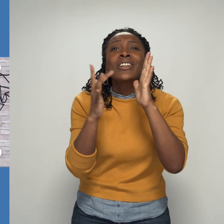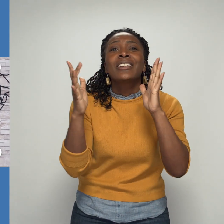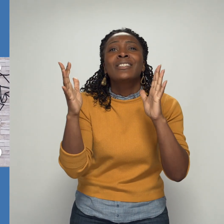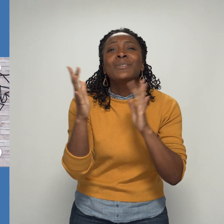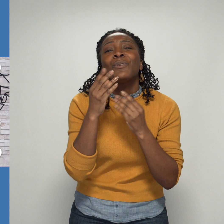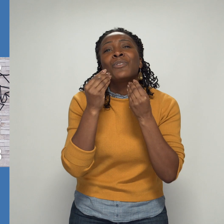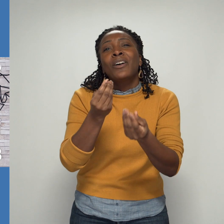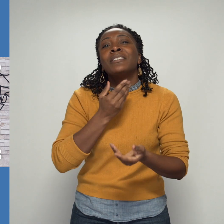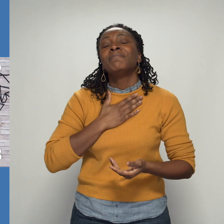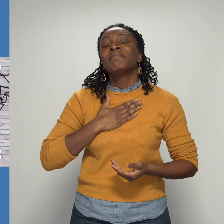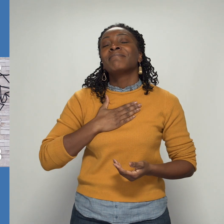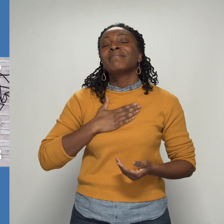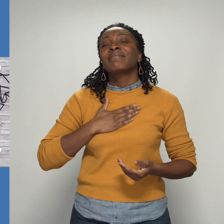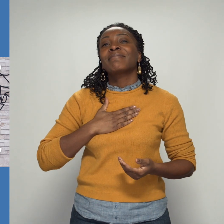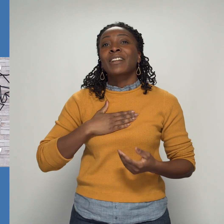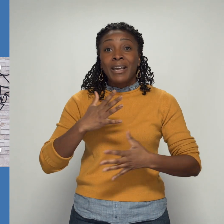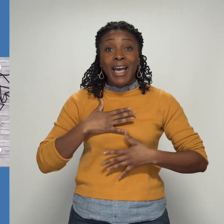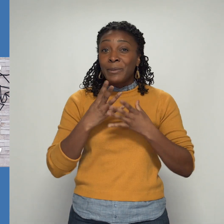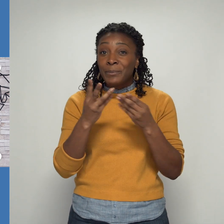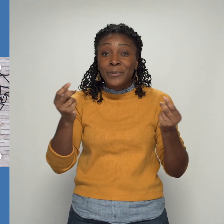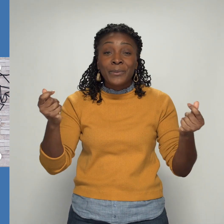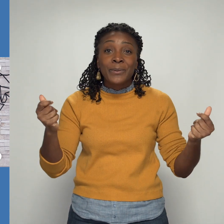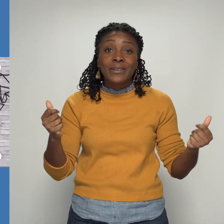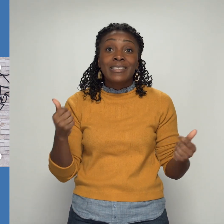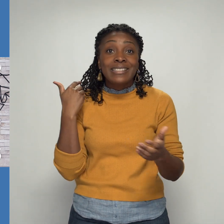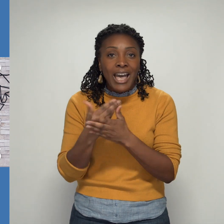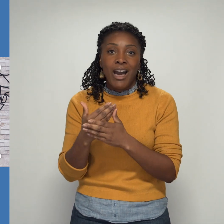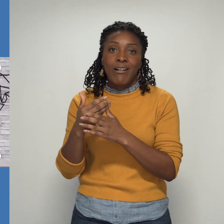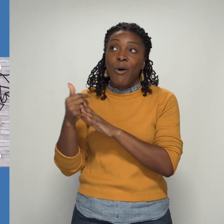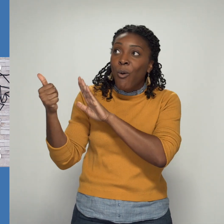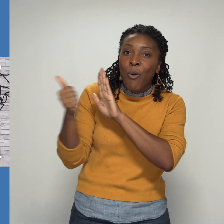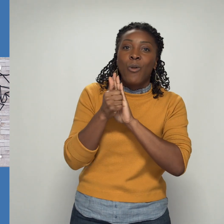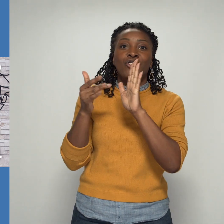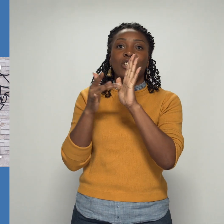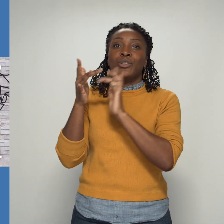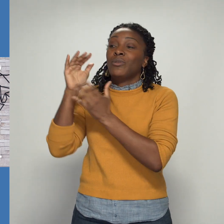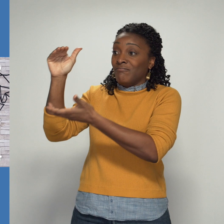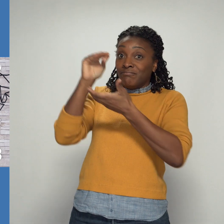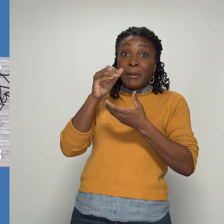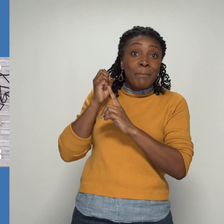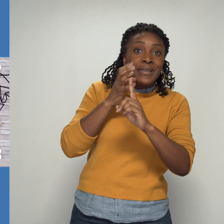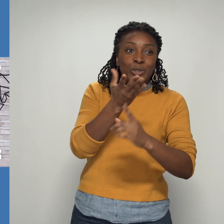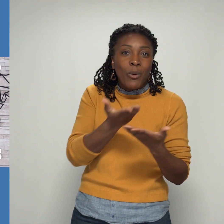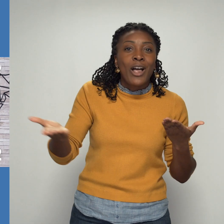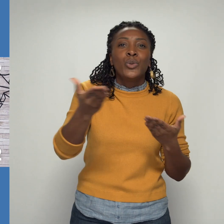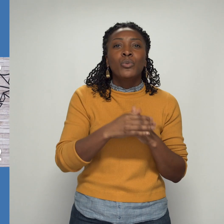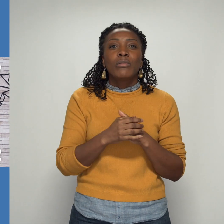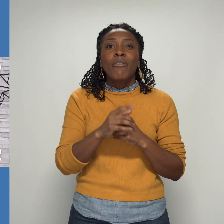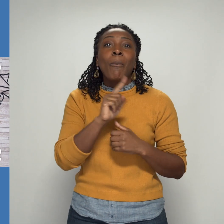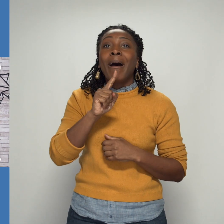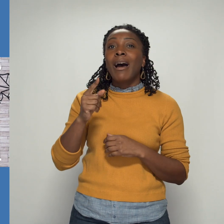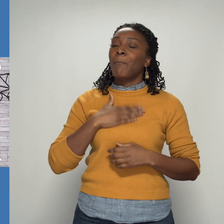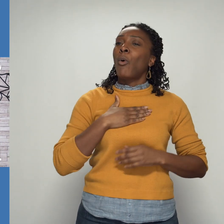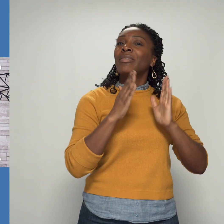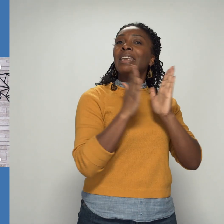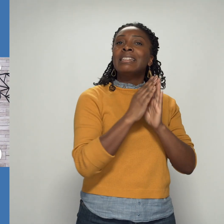Jésus-Christ qui désaltère et apaise toute crainte. C'est la mission que Jésus nous confie, vous confie. Il ne s'agit pas de faire des disciples